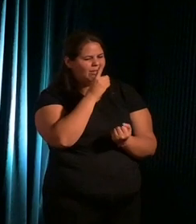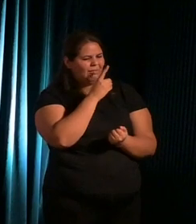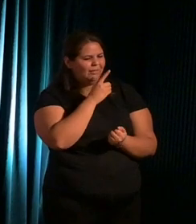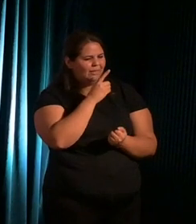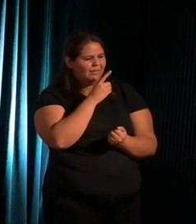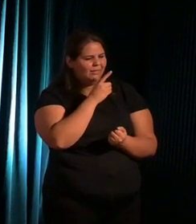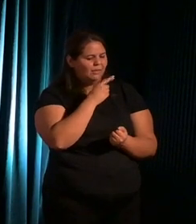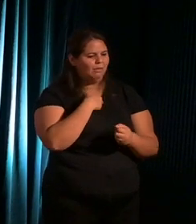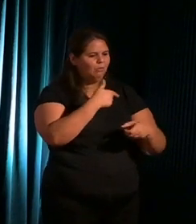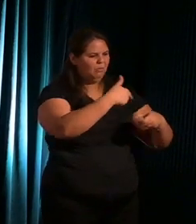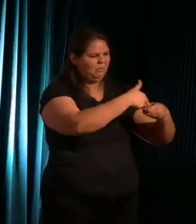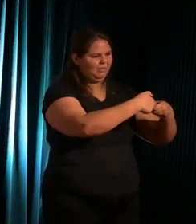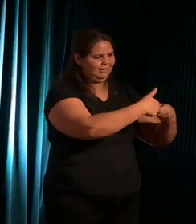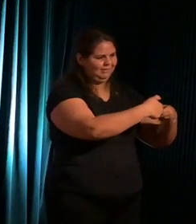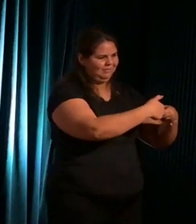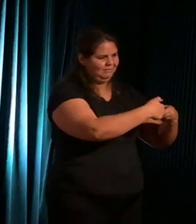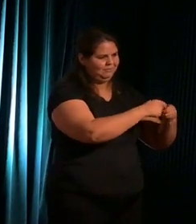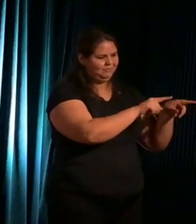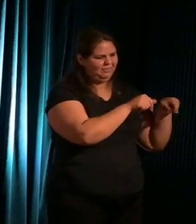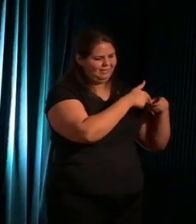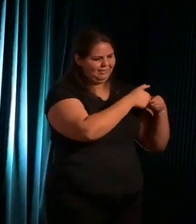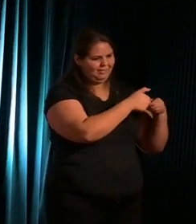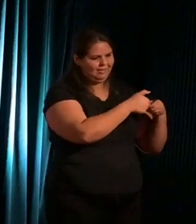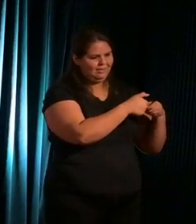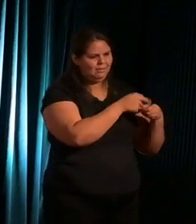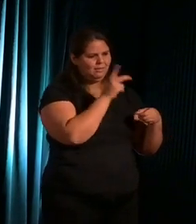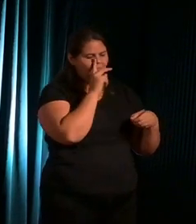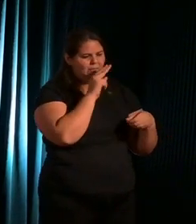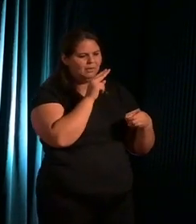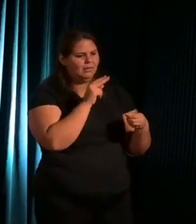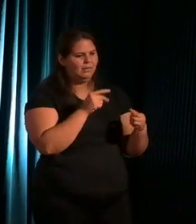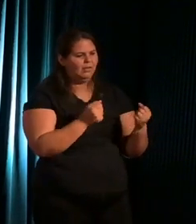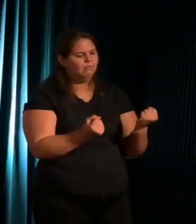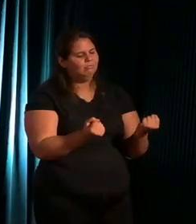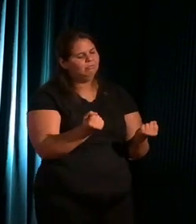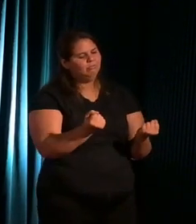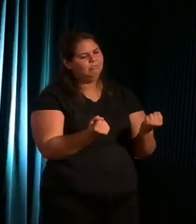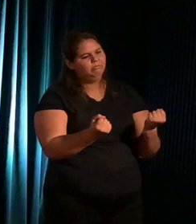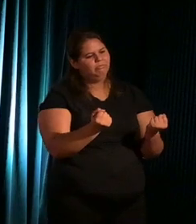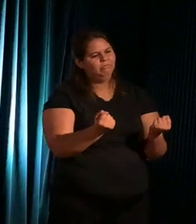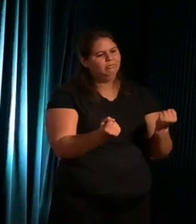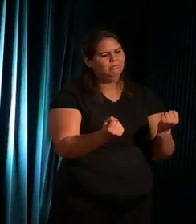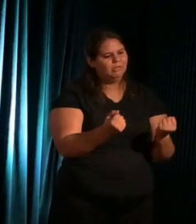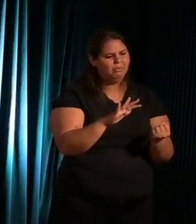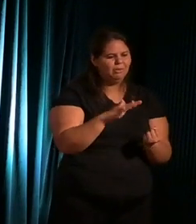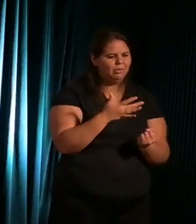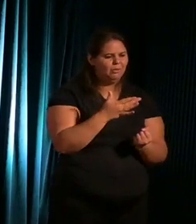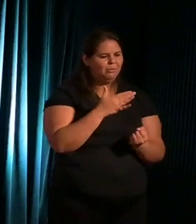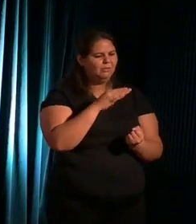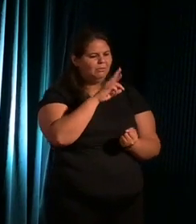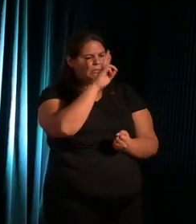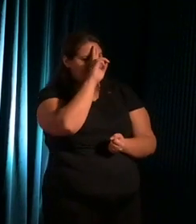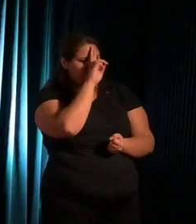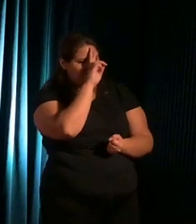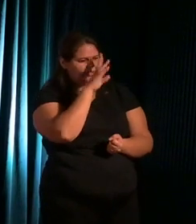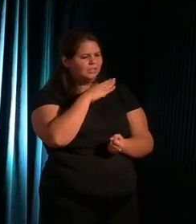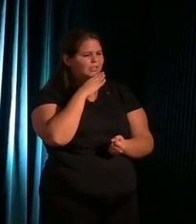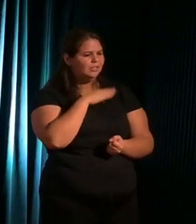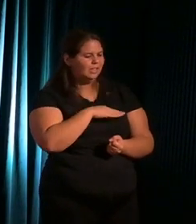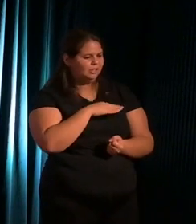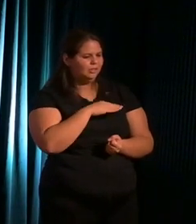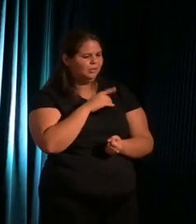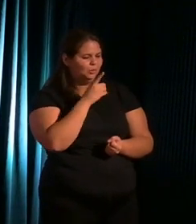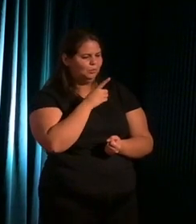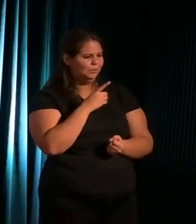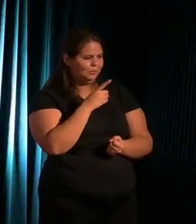num posto de gasolina, deixei de lavar à tarde ali, era meio-dia de um